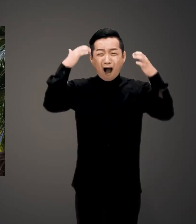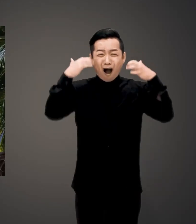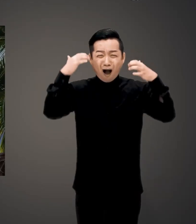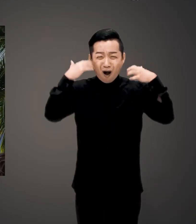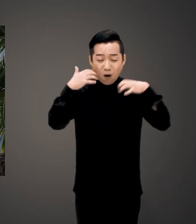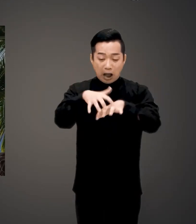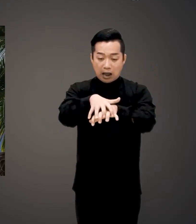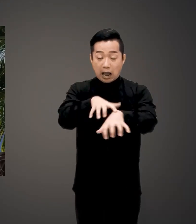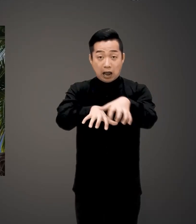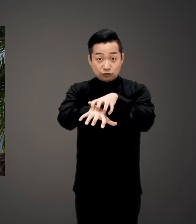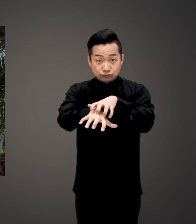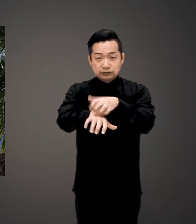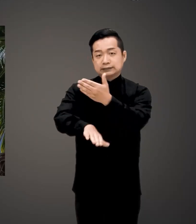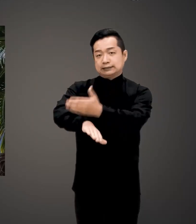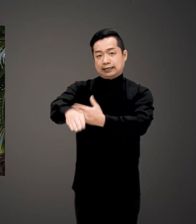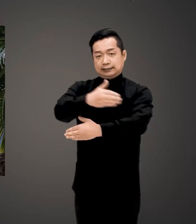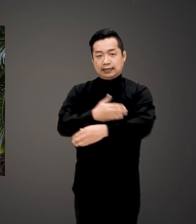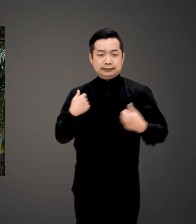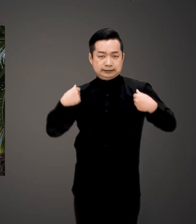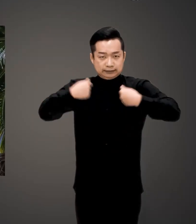무더운 날에 가죽 자켓을 입는 거야.